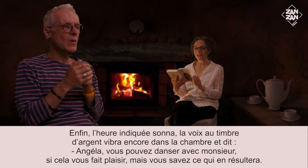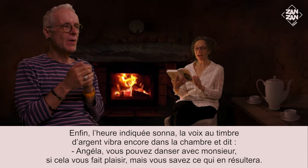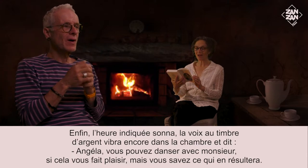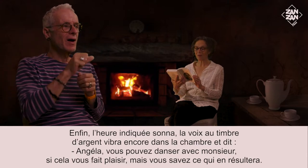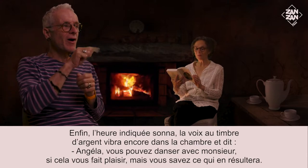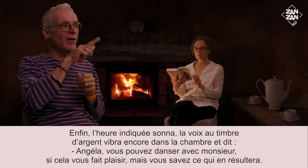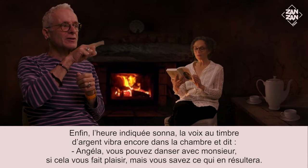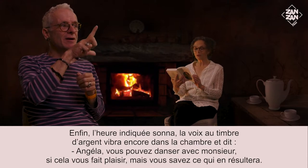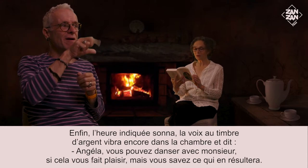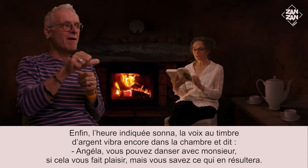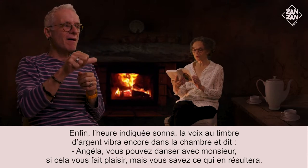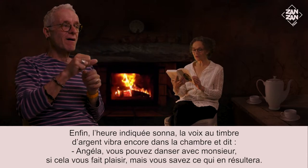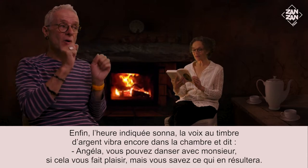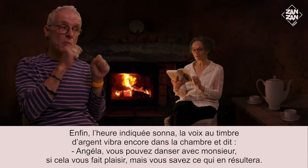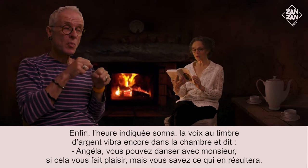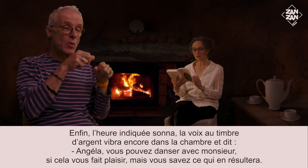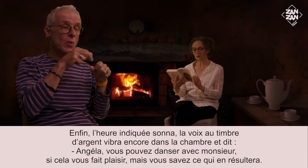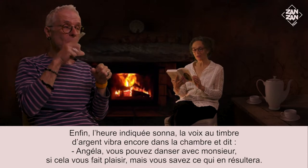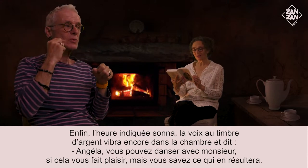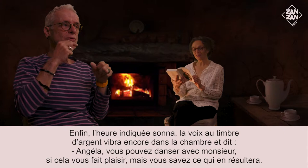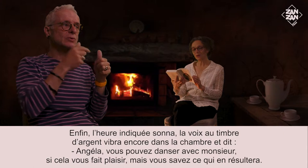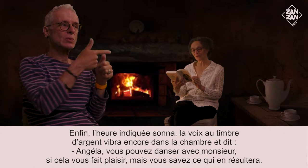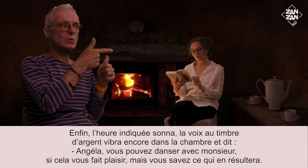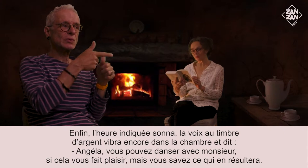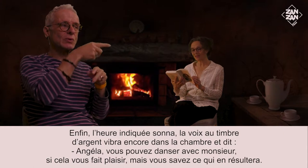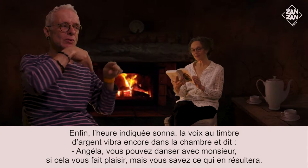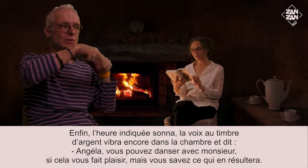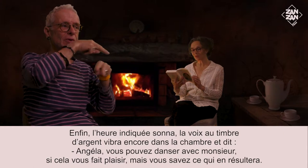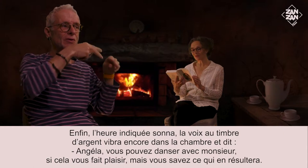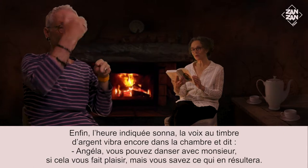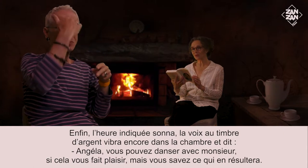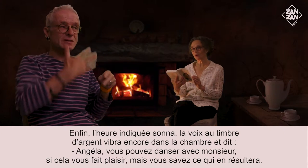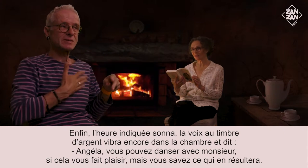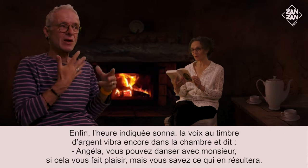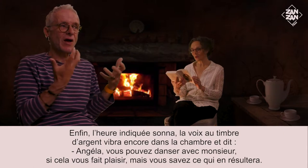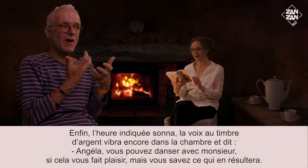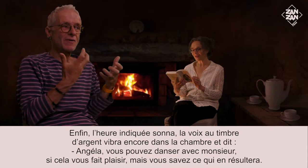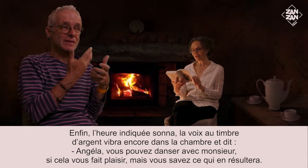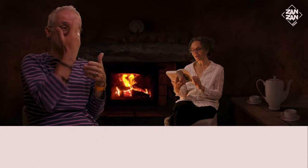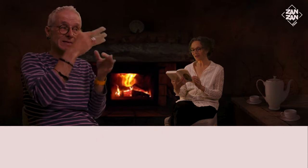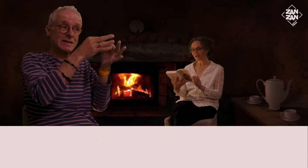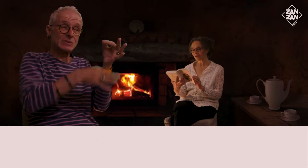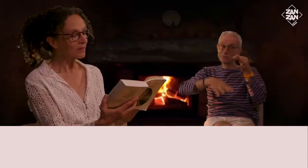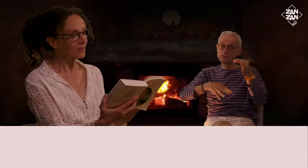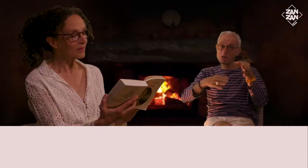Angela vous pouvez danser avec monsieur si cela vous fait plaisir mais vous savez ce qui en résultera